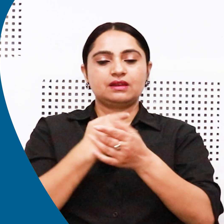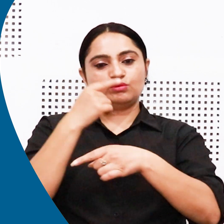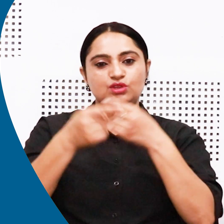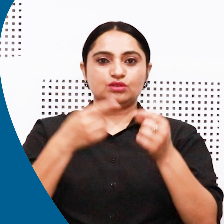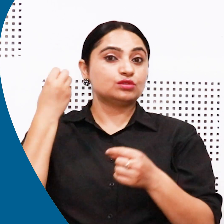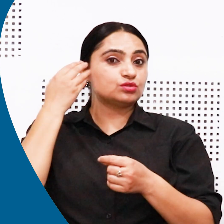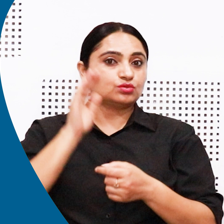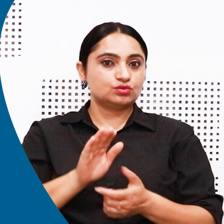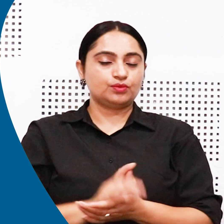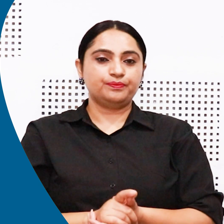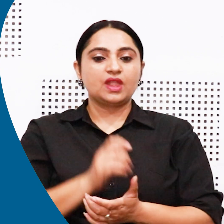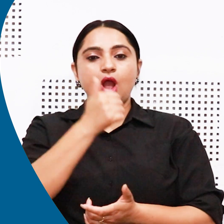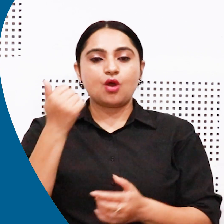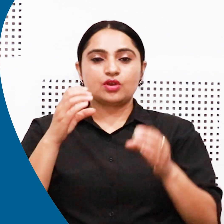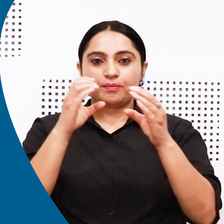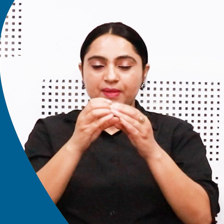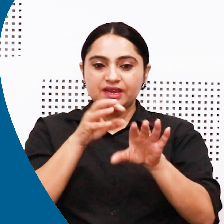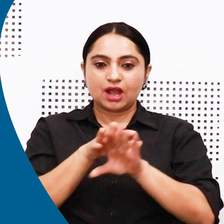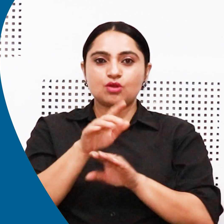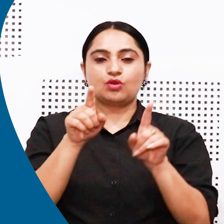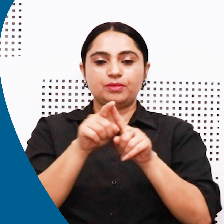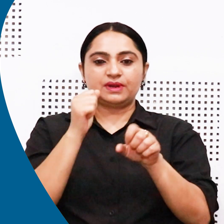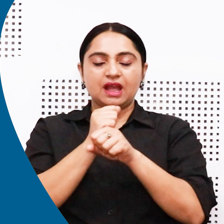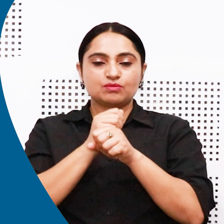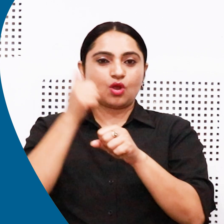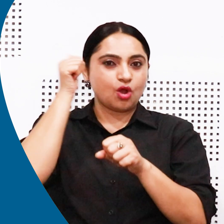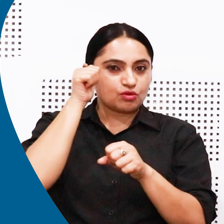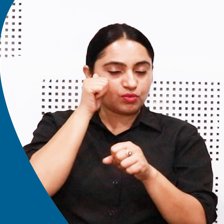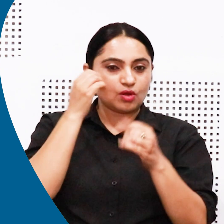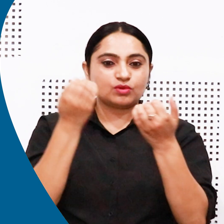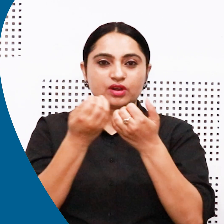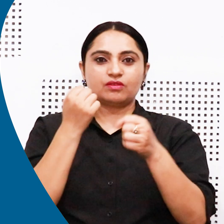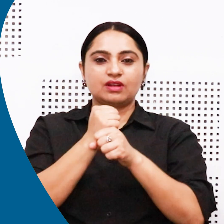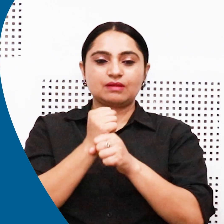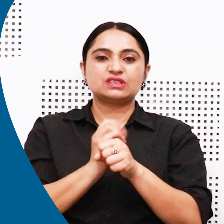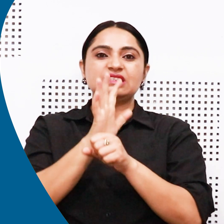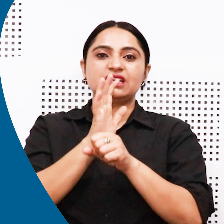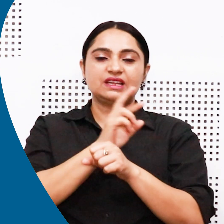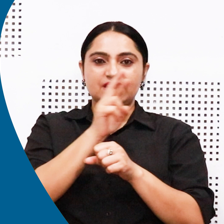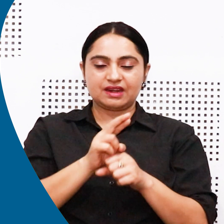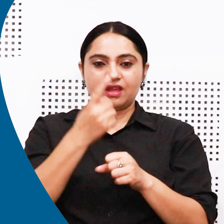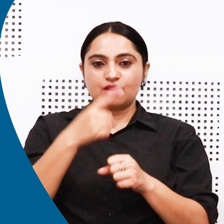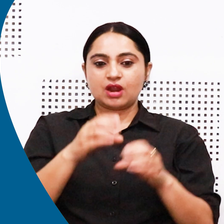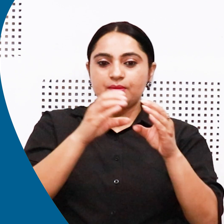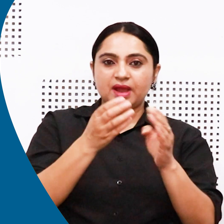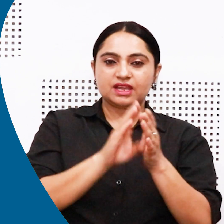सुन्ने गरिरहेको छु। अन्य पालिकाहरूको पनि कामको अनुभव, गरिरहेको कामको क्रियाशीलता र एउटा पालिकाबाट अर्को